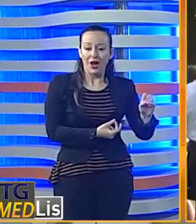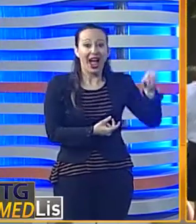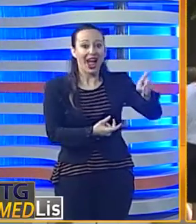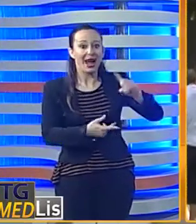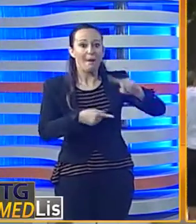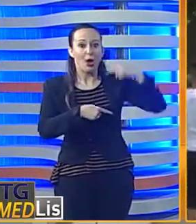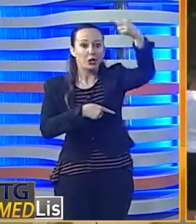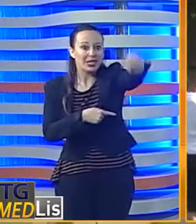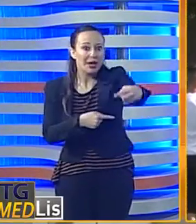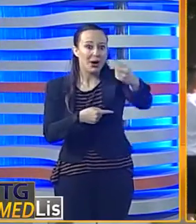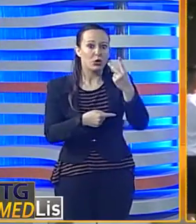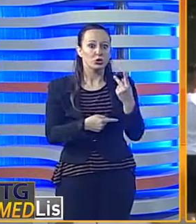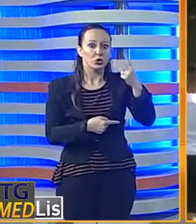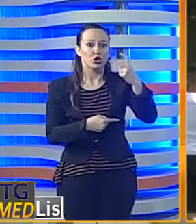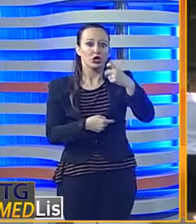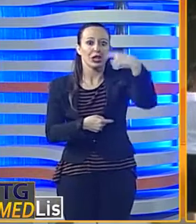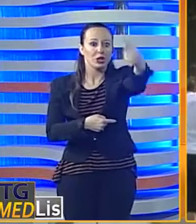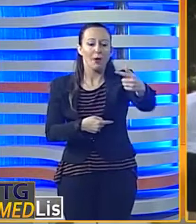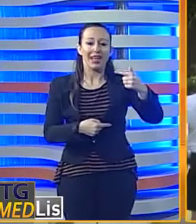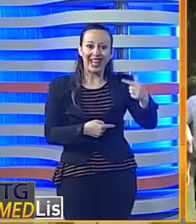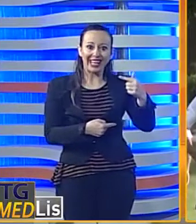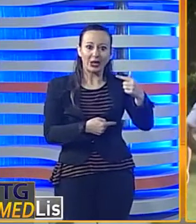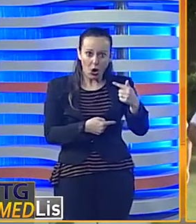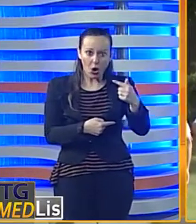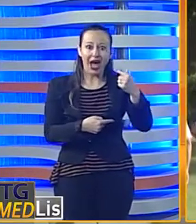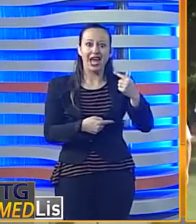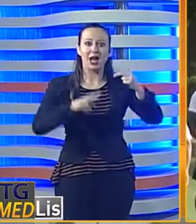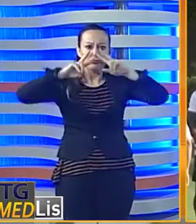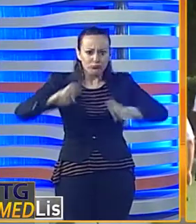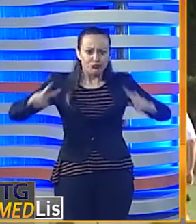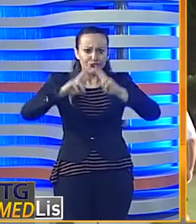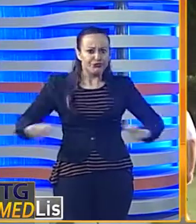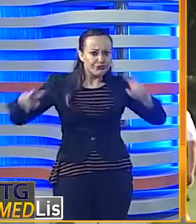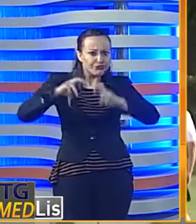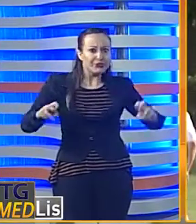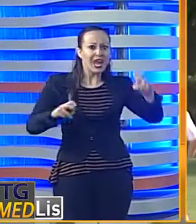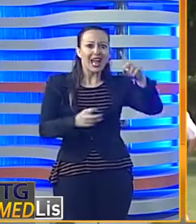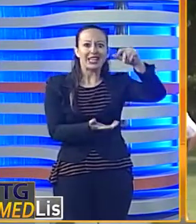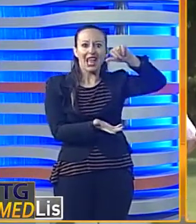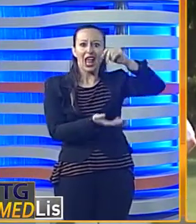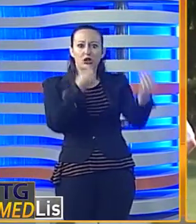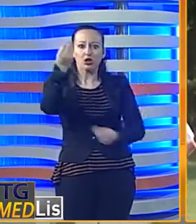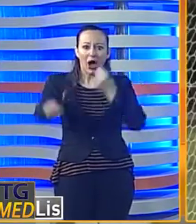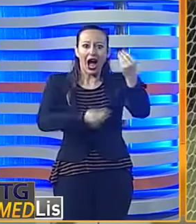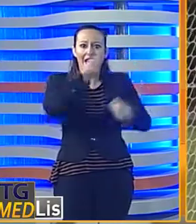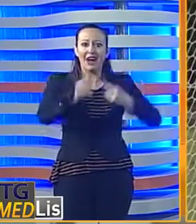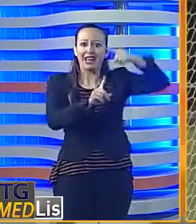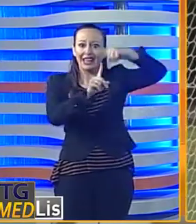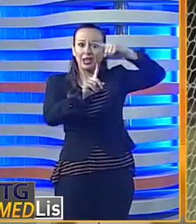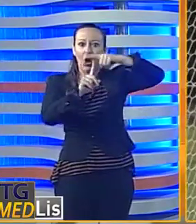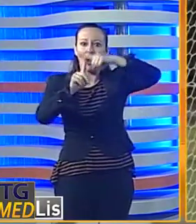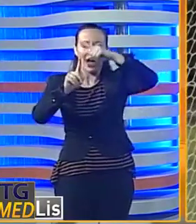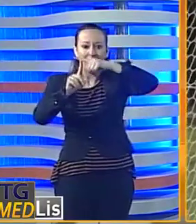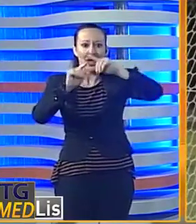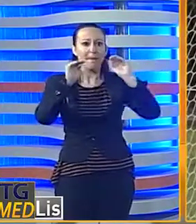nelle condizioni di poter giocare da titolare al posto del convalescente Rispoli.